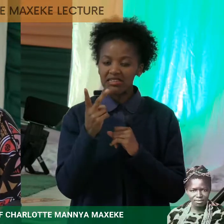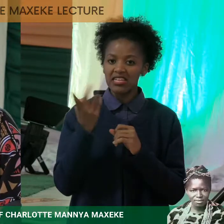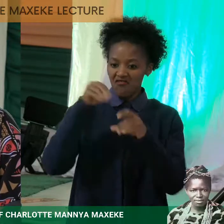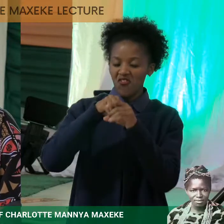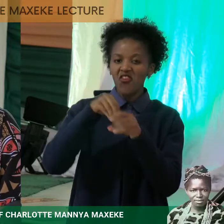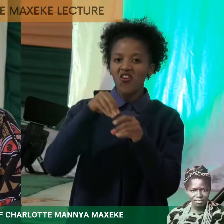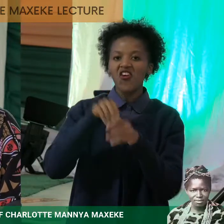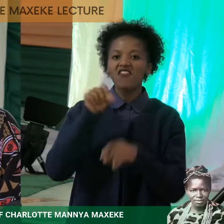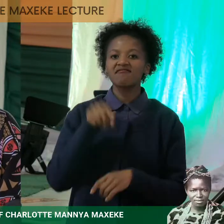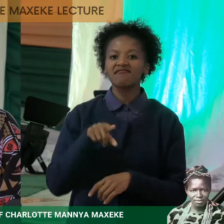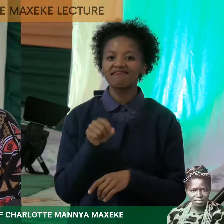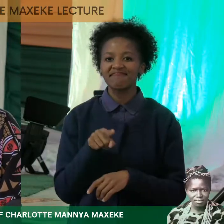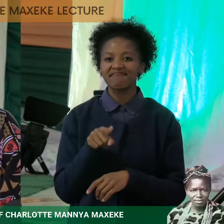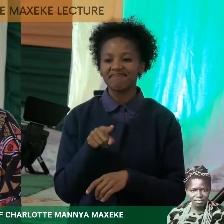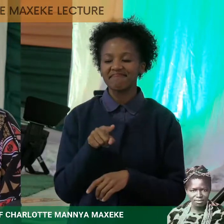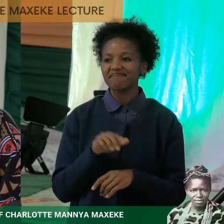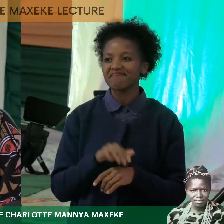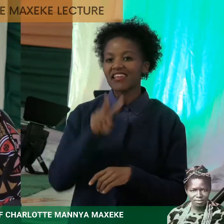Vinolia,